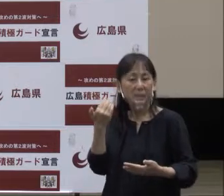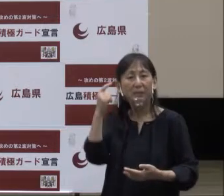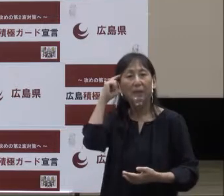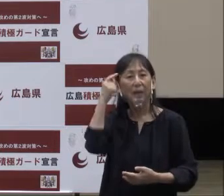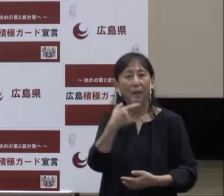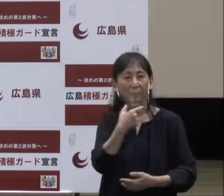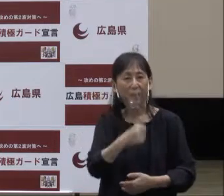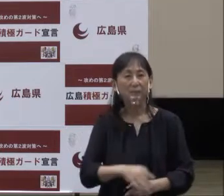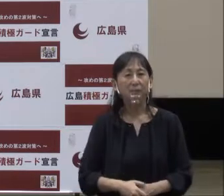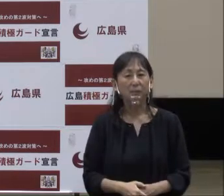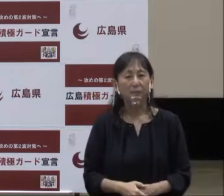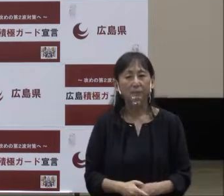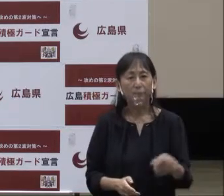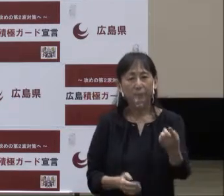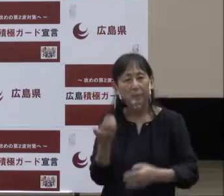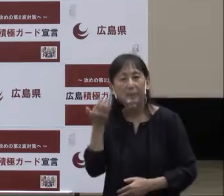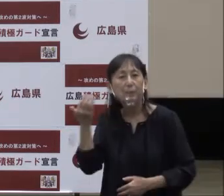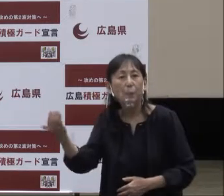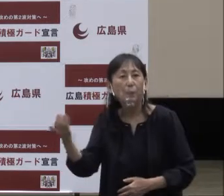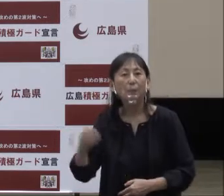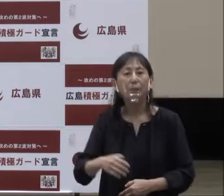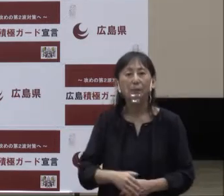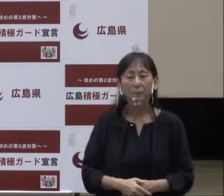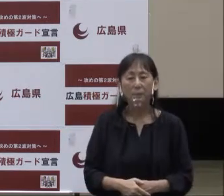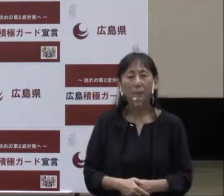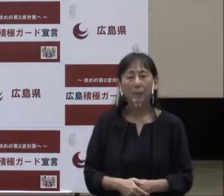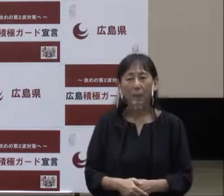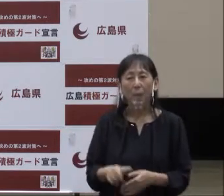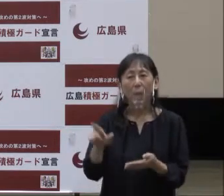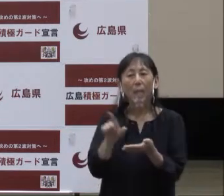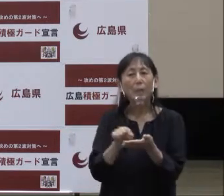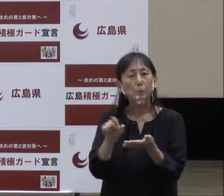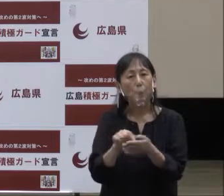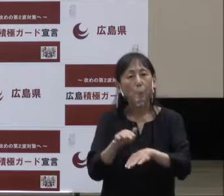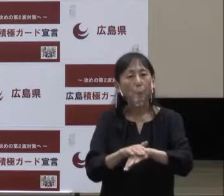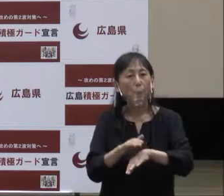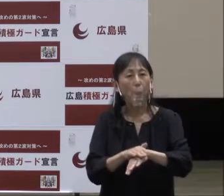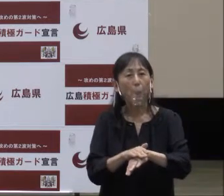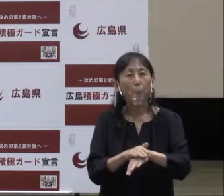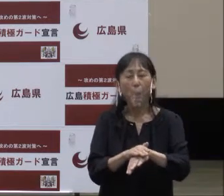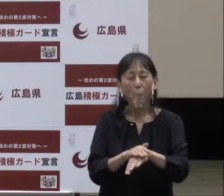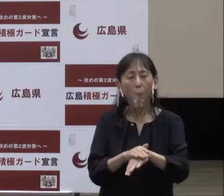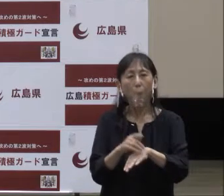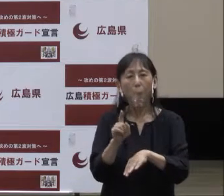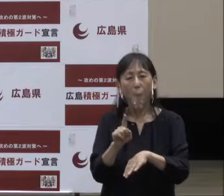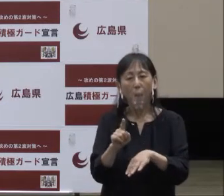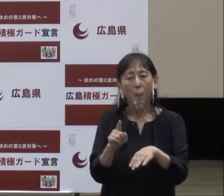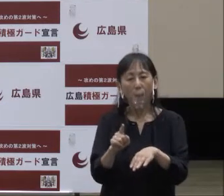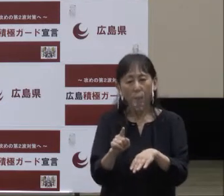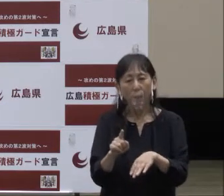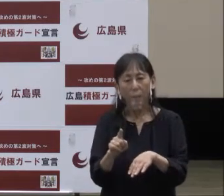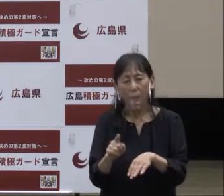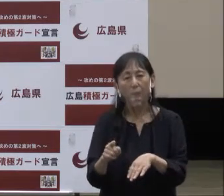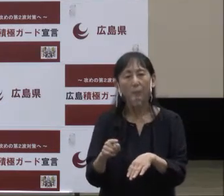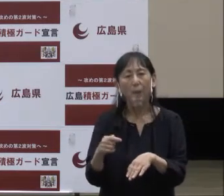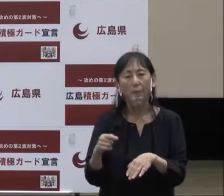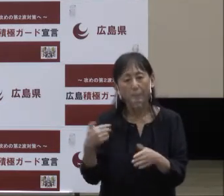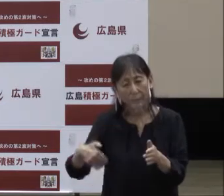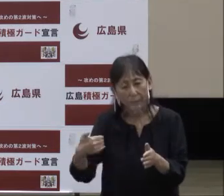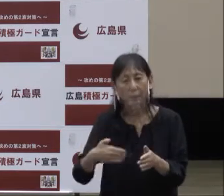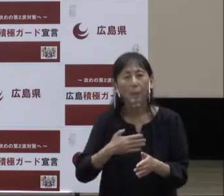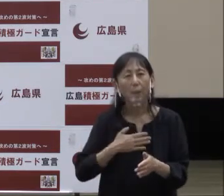と、そうなると利活用の具体的な検討というのは一つのポイントになってこようかと思うんですけど、